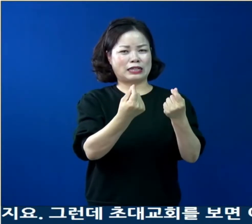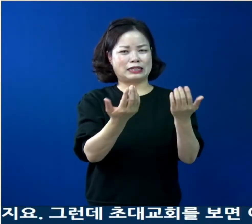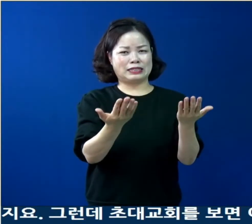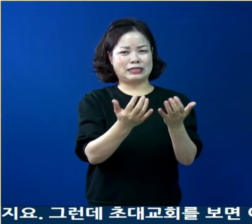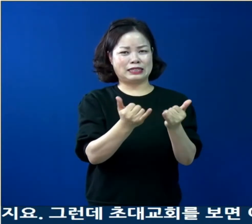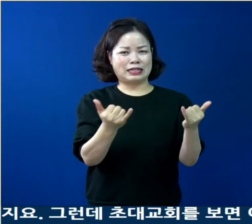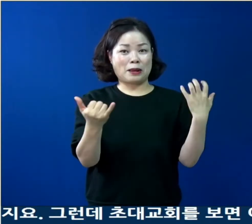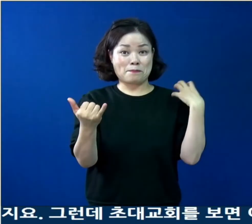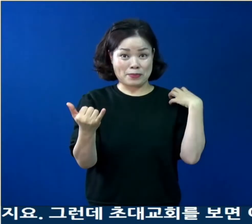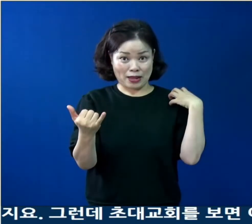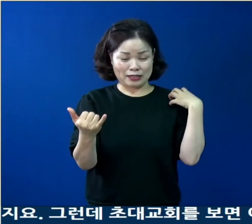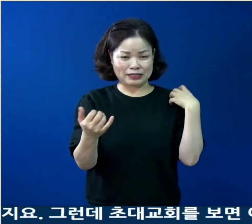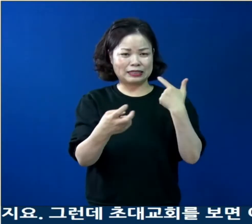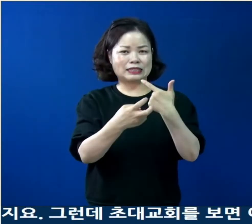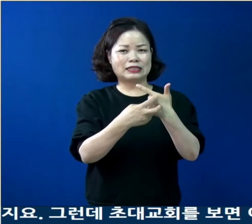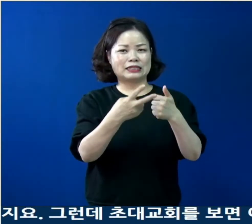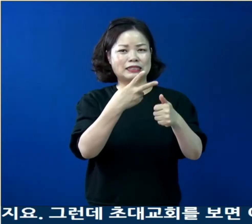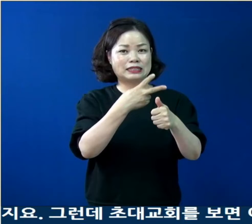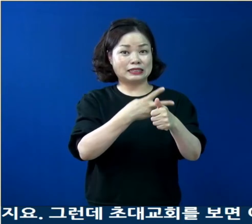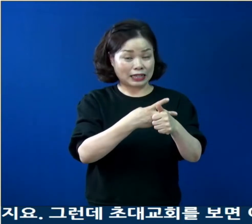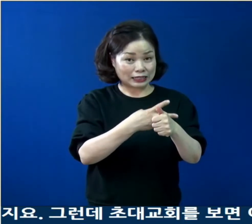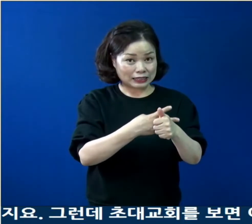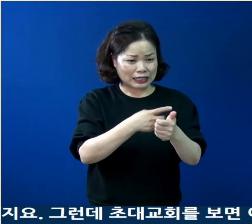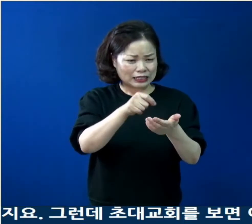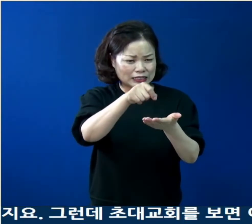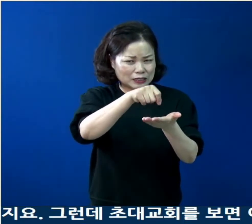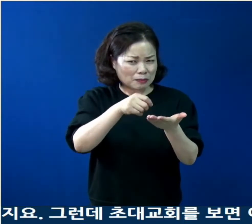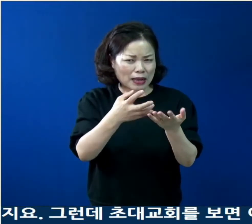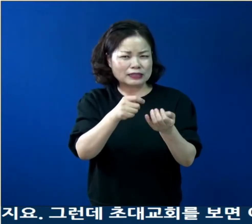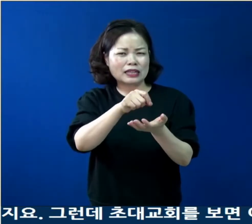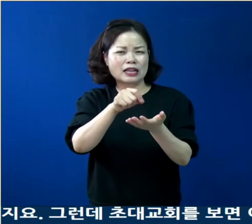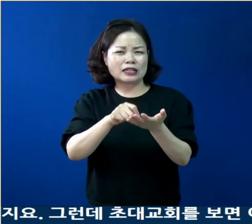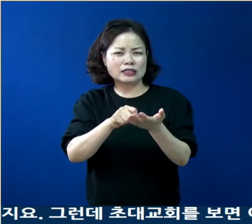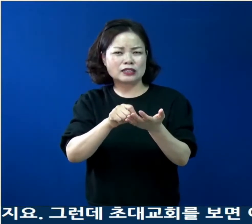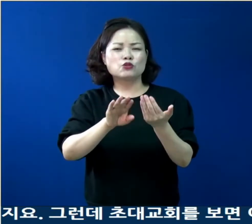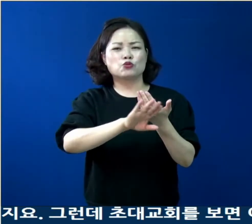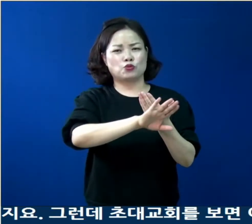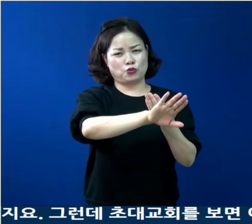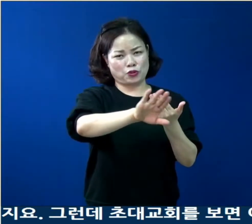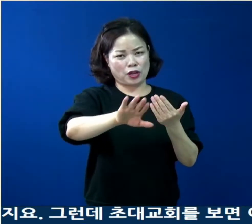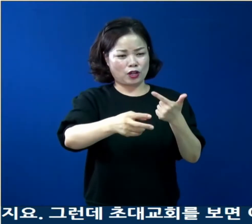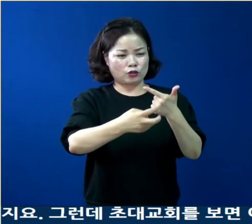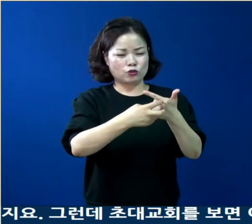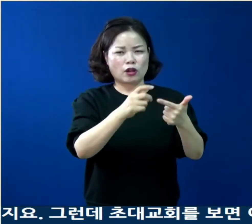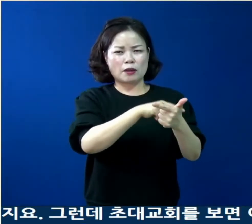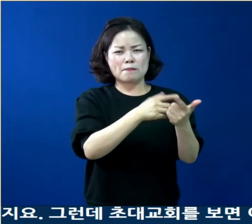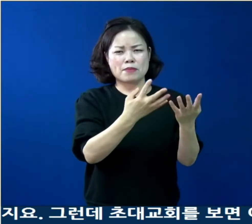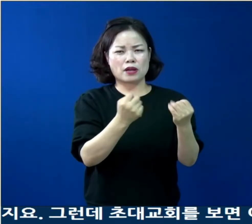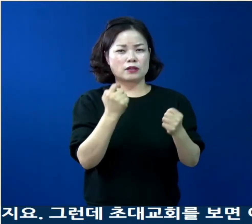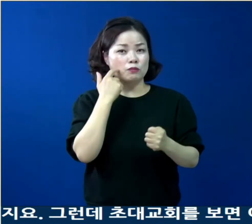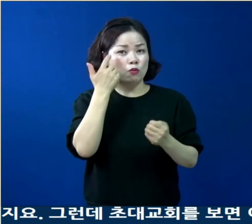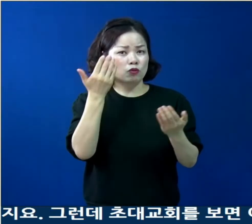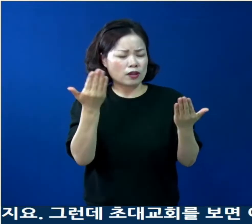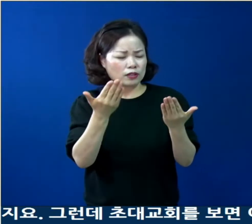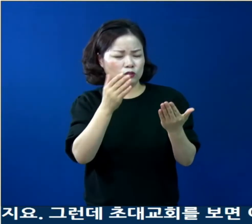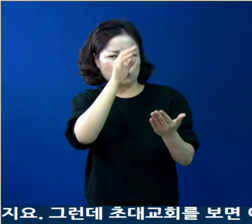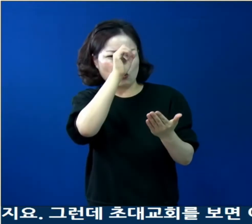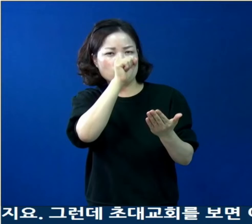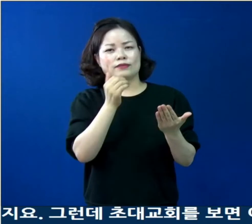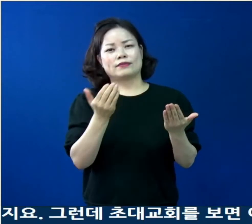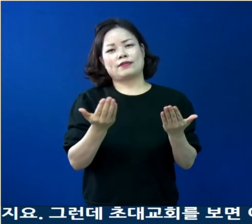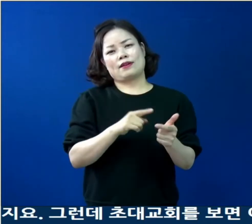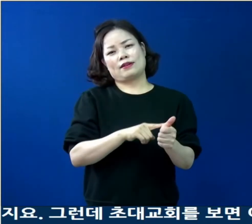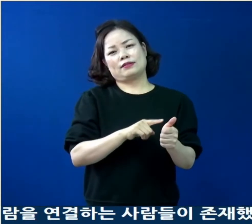사역, 감당되어지는 의사로서의 사역, 글을 많이 썼다는 사역, 이런 것 이외에 누가가 얼마나 목회적으로 좋은 사역을